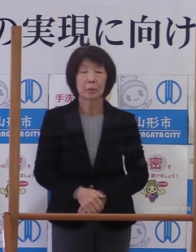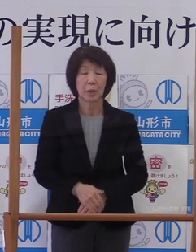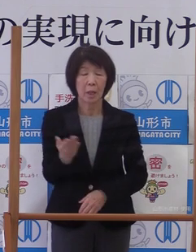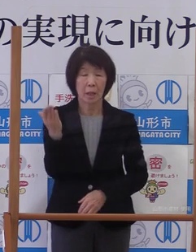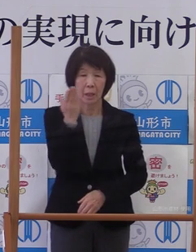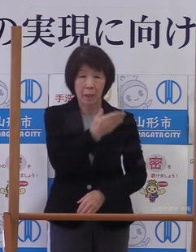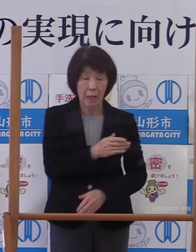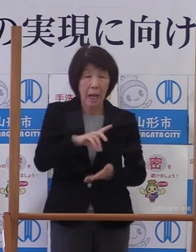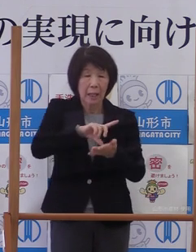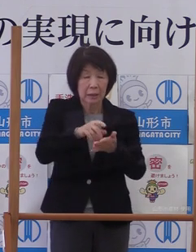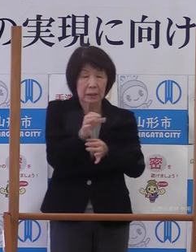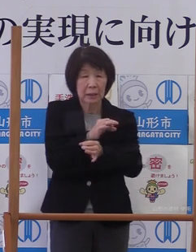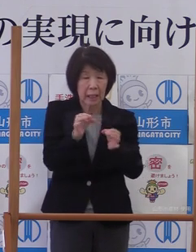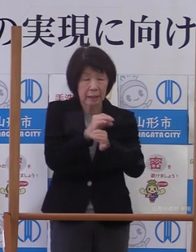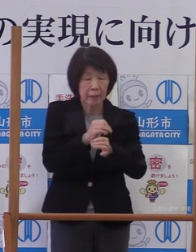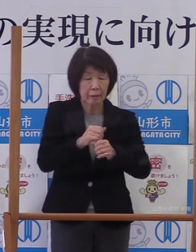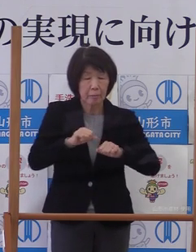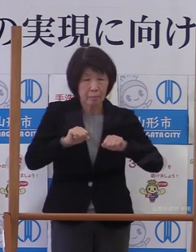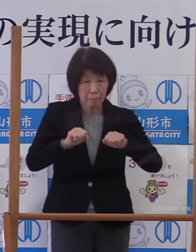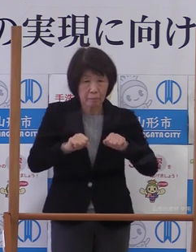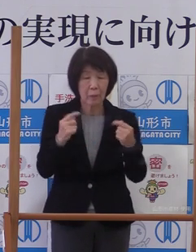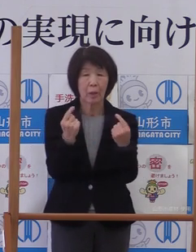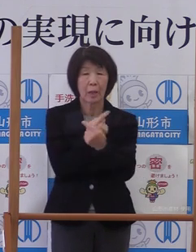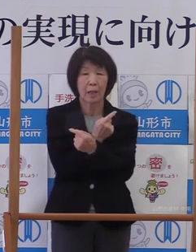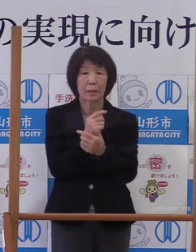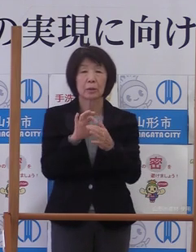次に地域経済の活性化についてです。